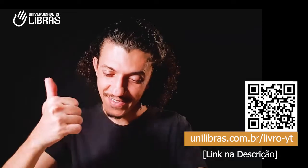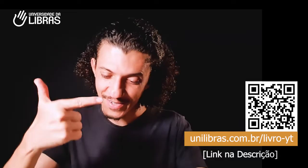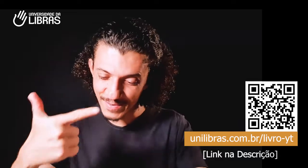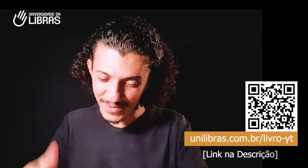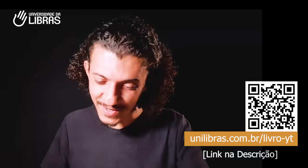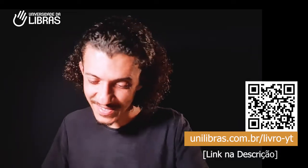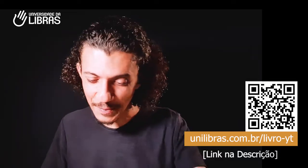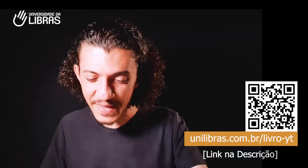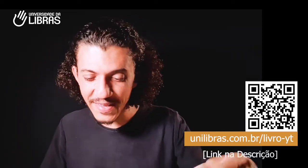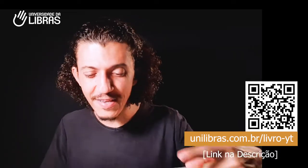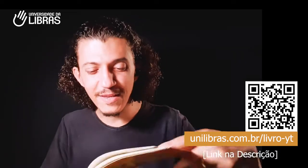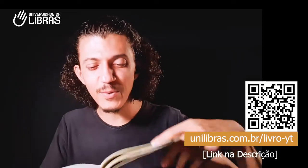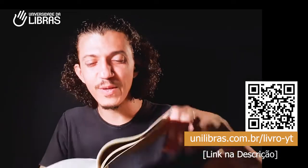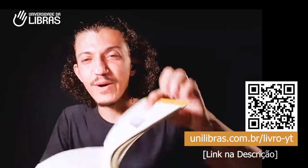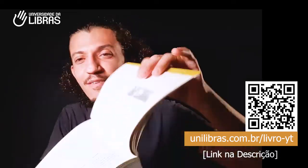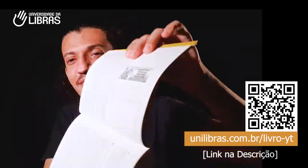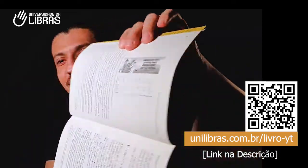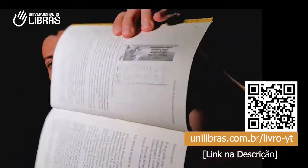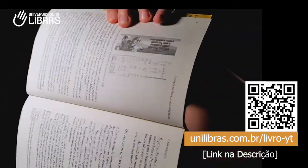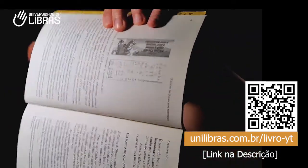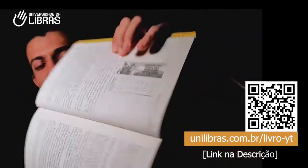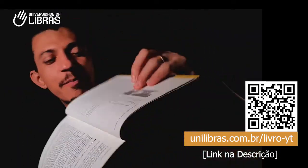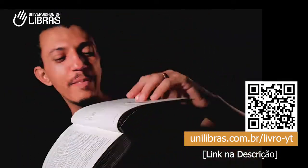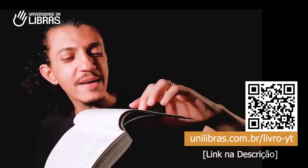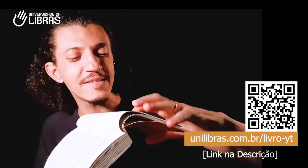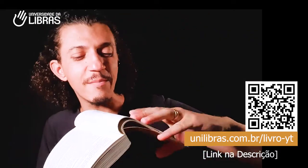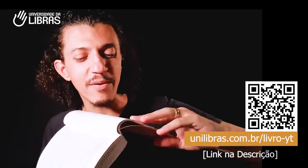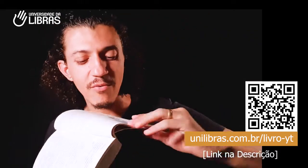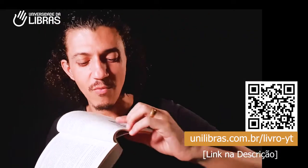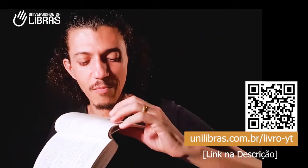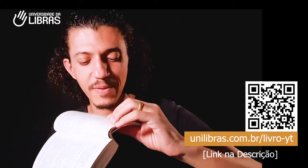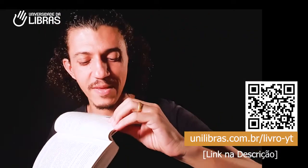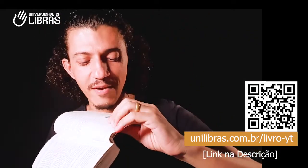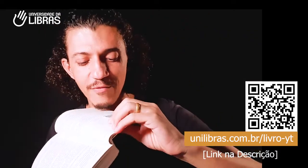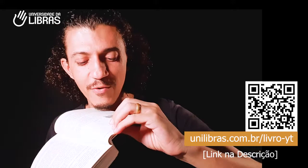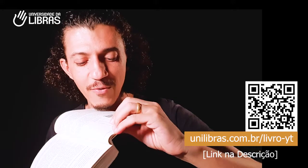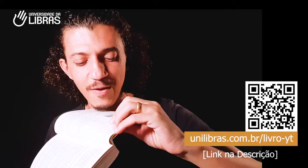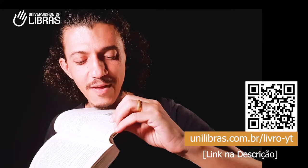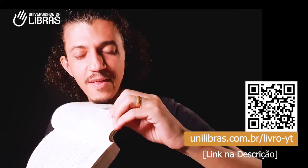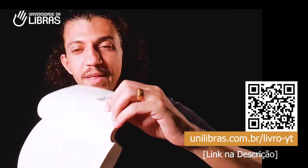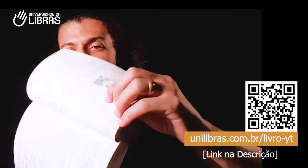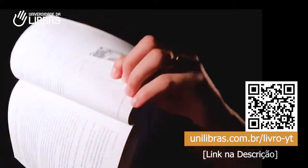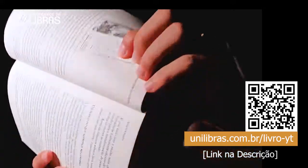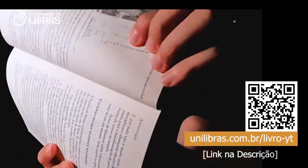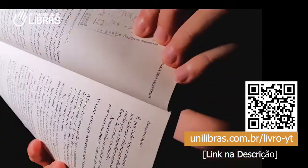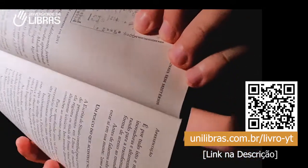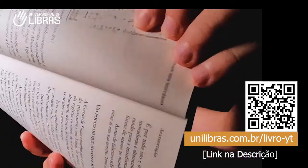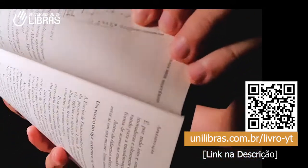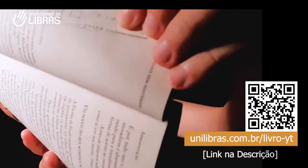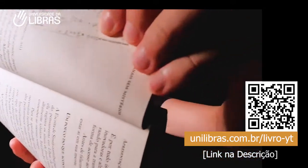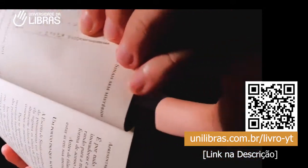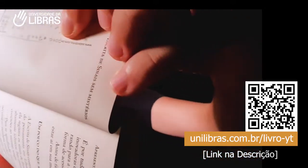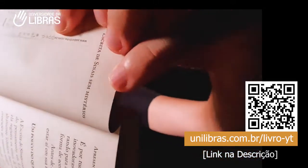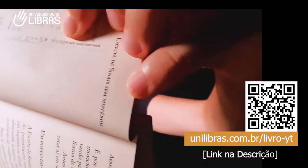o tapetinho de vocês vão conseguir percebeu com pequeno ficou essa foto aqui